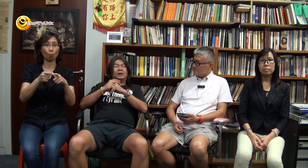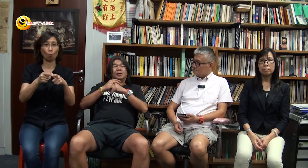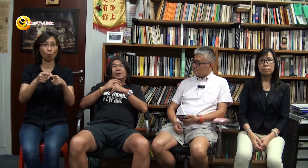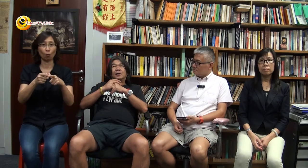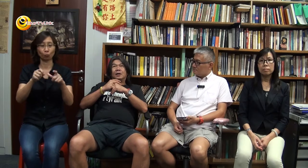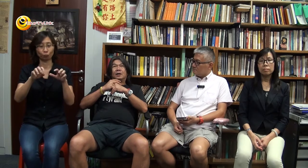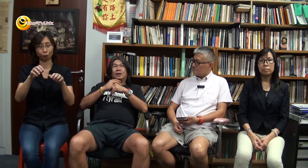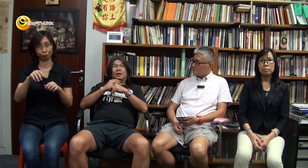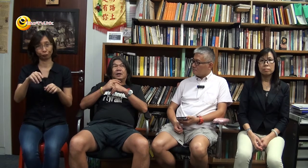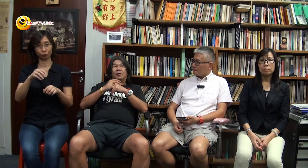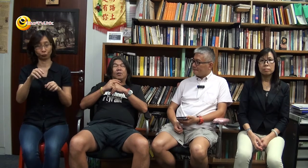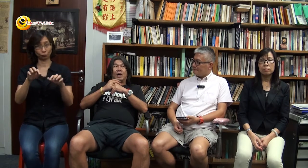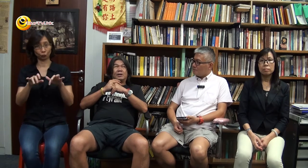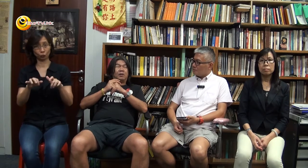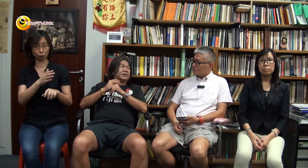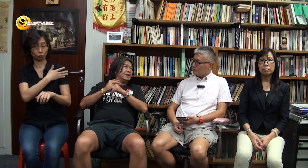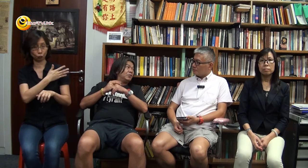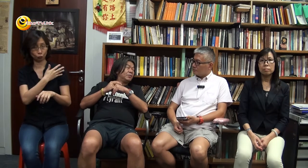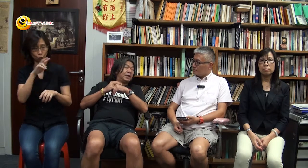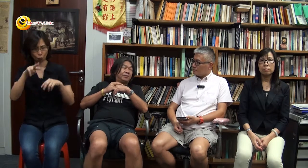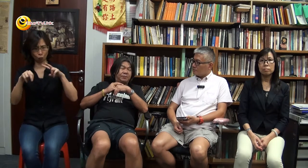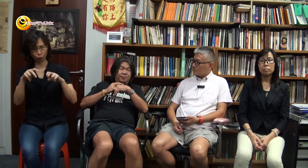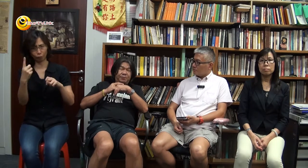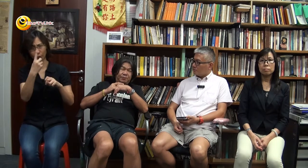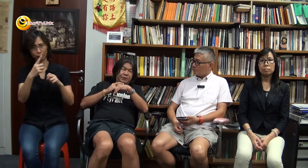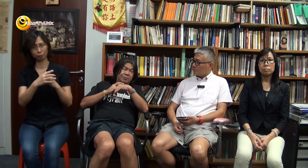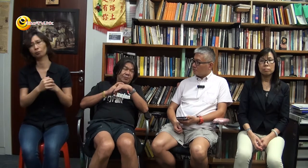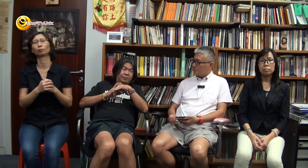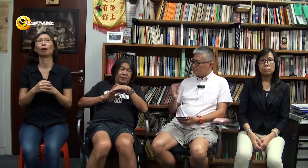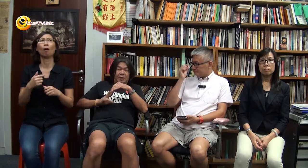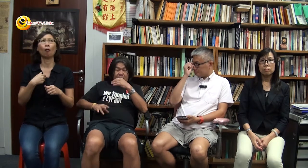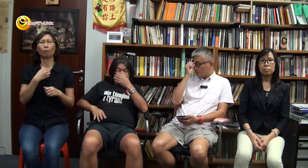咧，我懷疑梁振英有冇咁嘅，